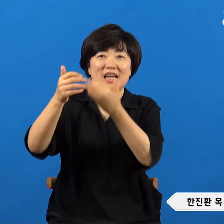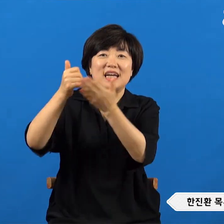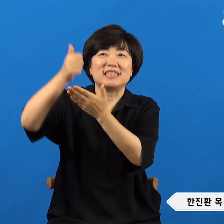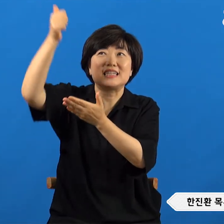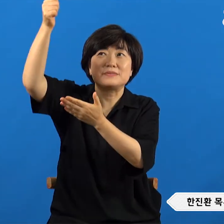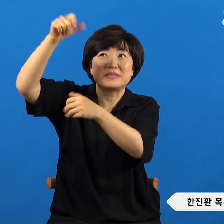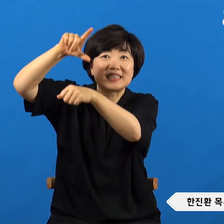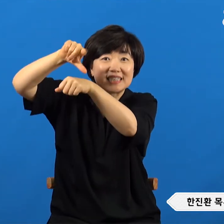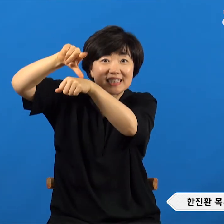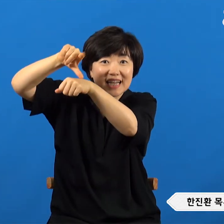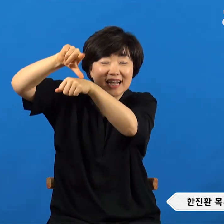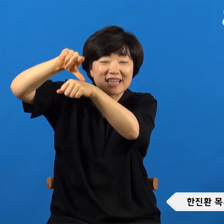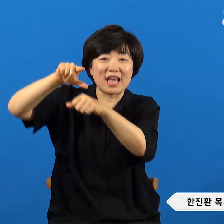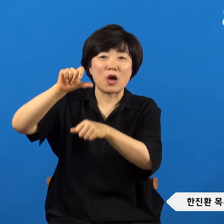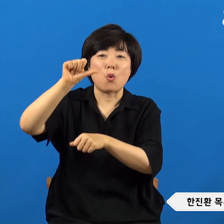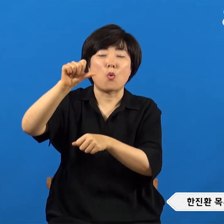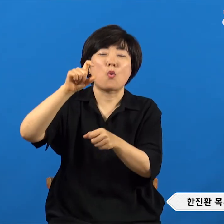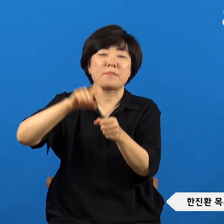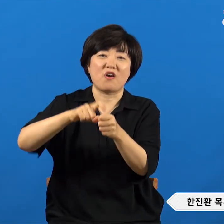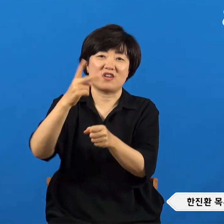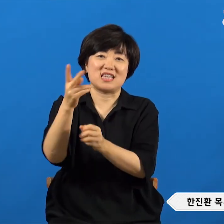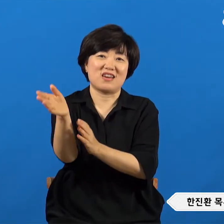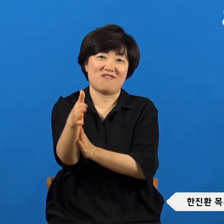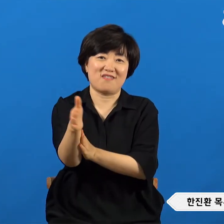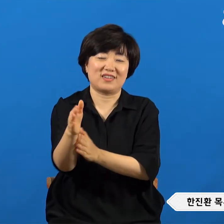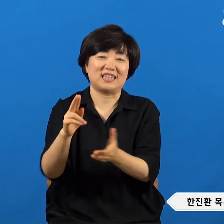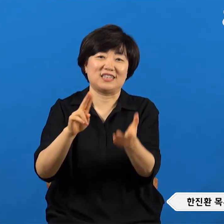하나님이 시간에 오병이어를 주셨습니다.